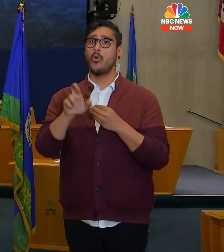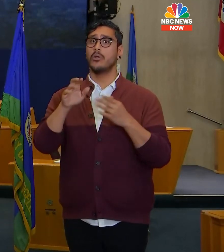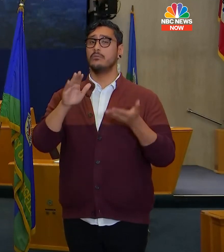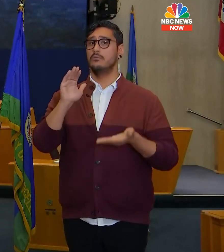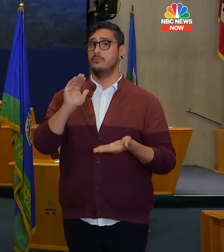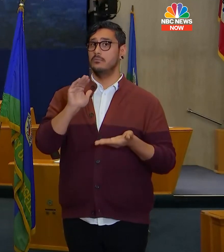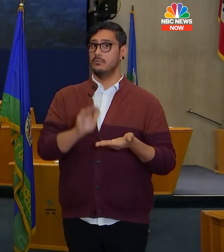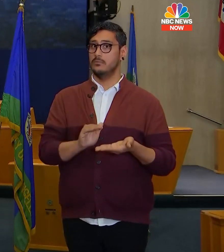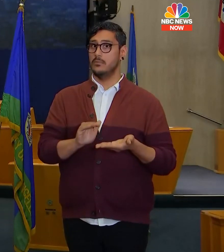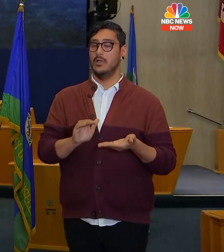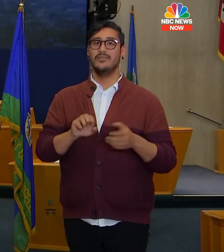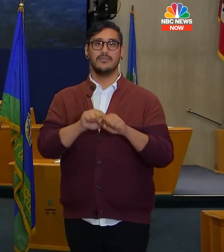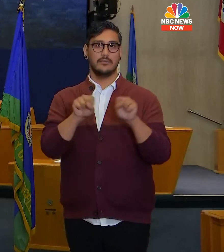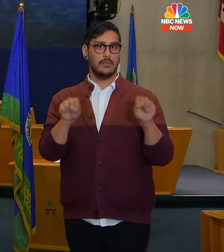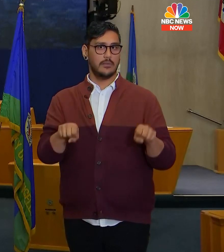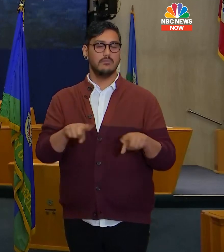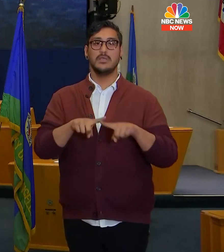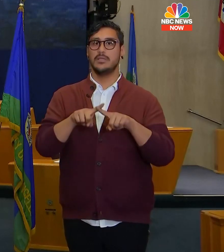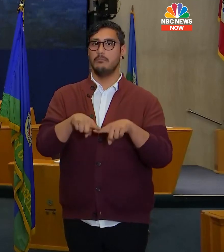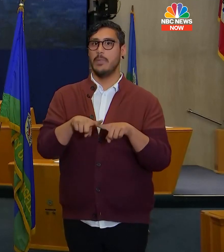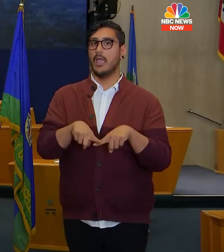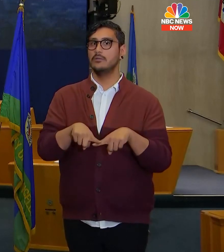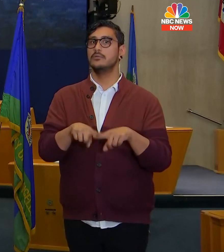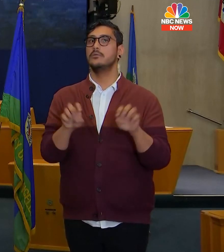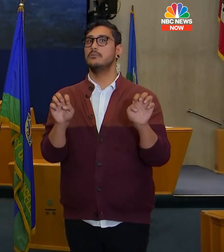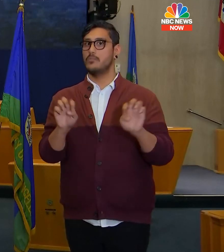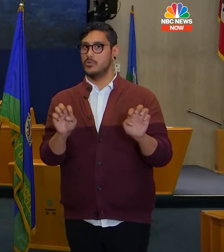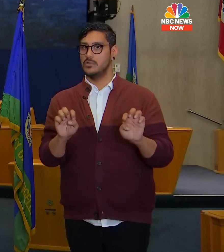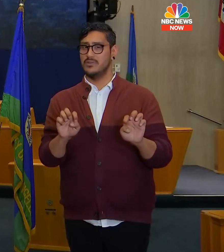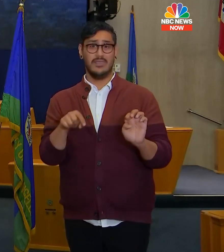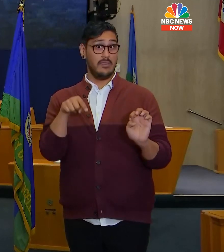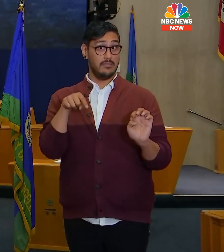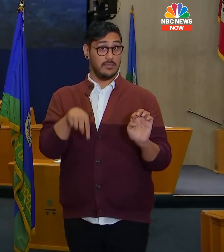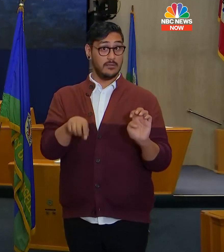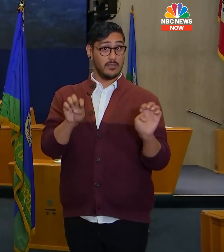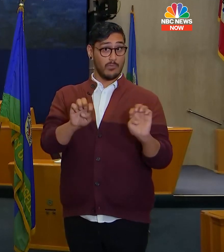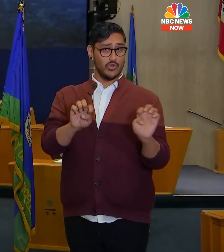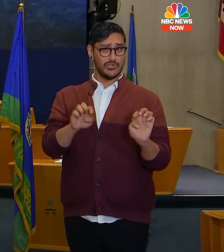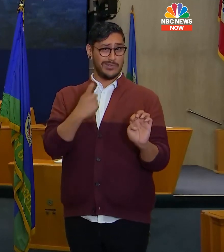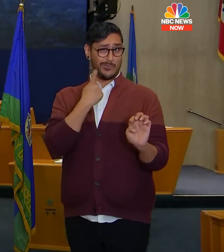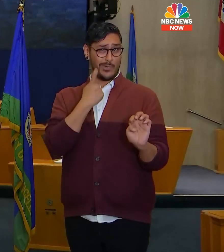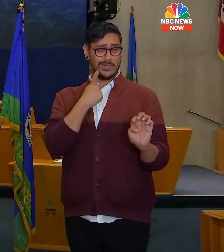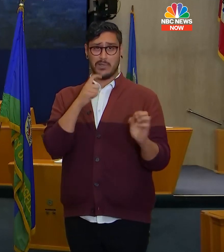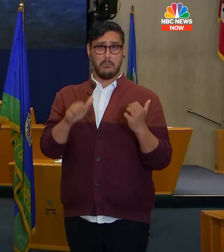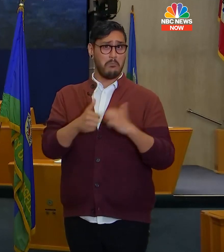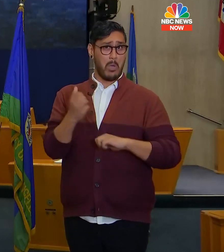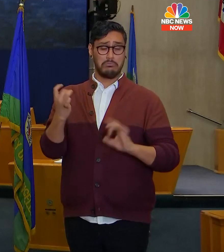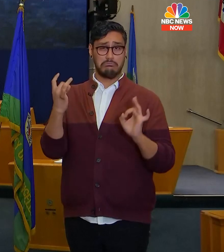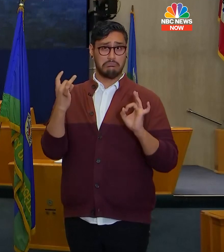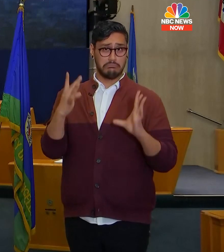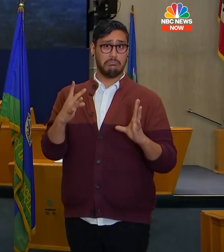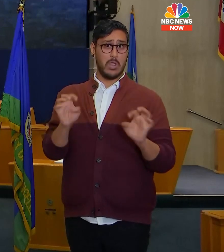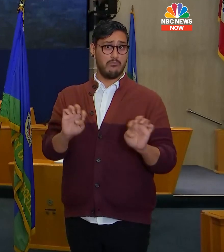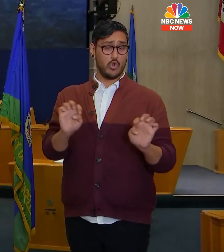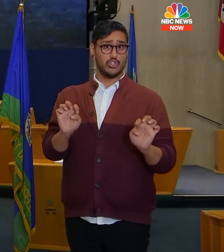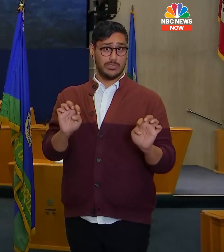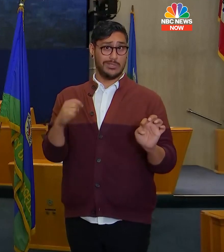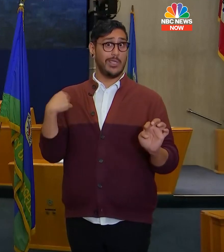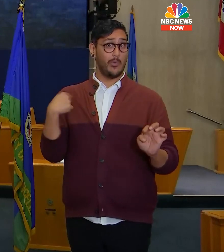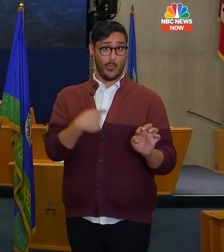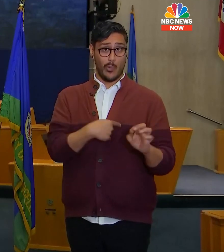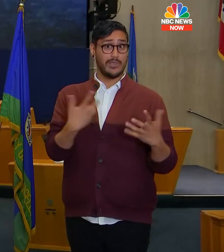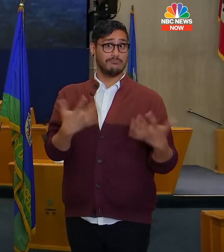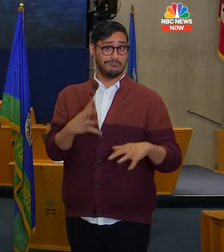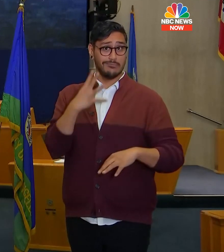el sistema según sea el tamaño de la emergencia. Esta es la emergencia más grande que hemos visto en toda nuestra vida y requiere que